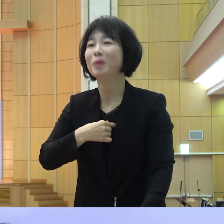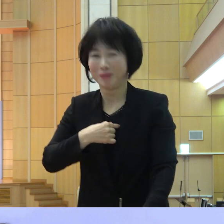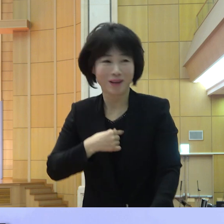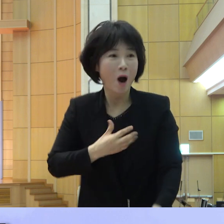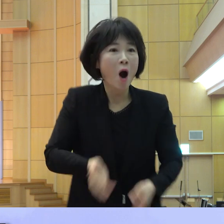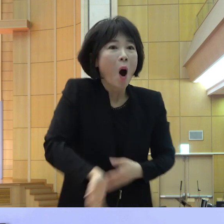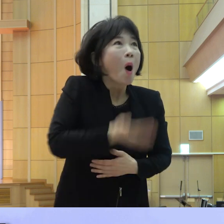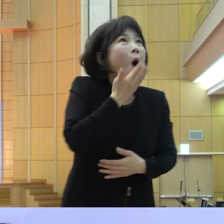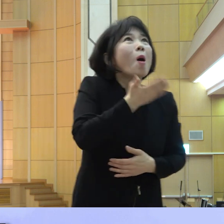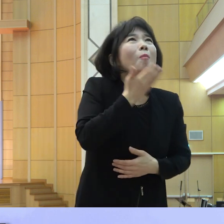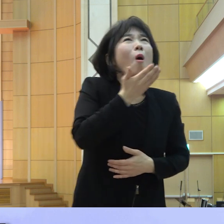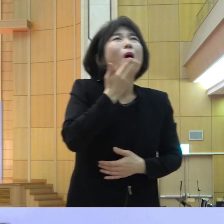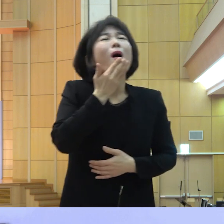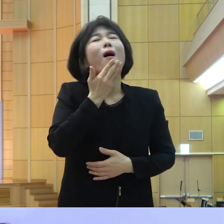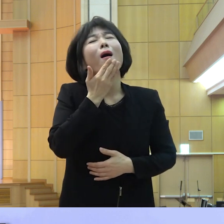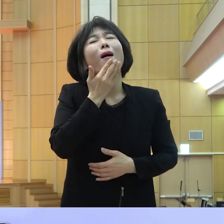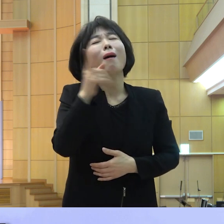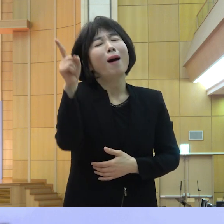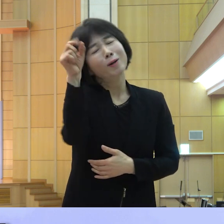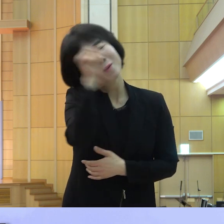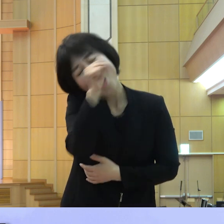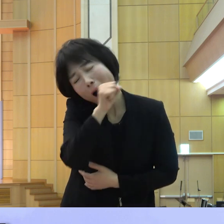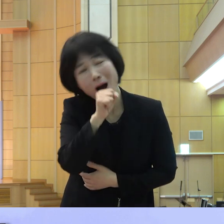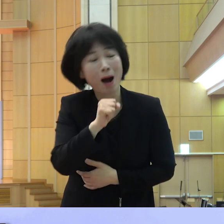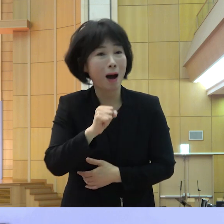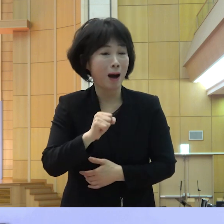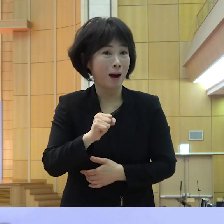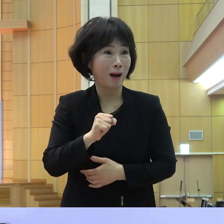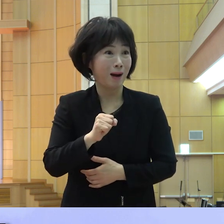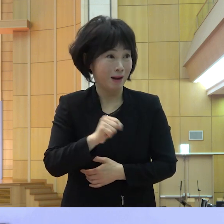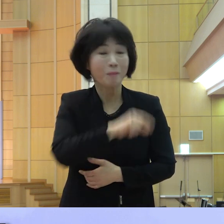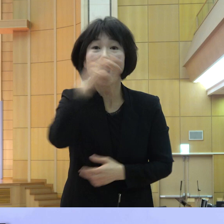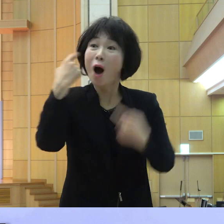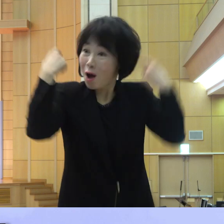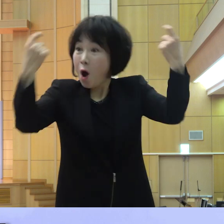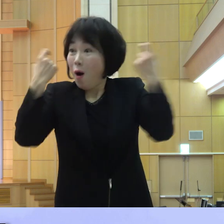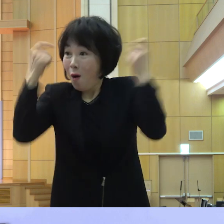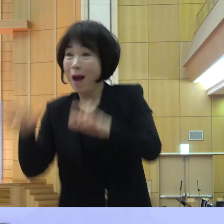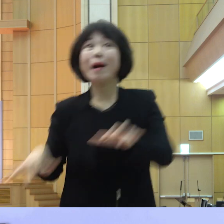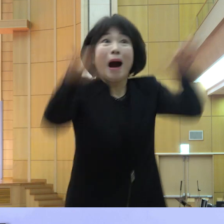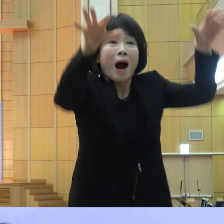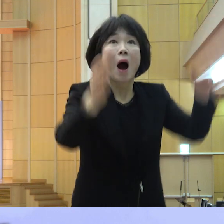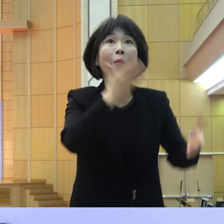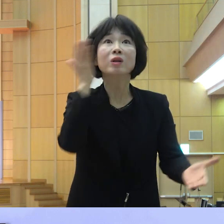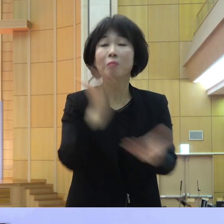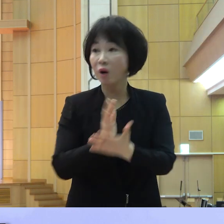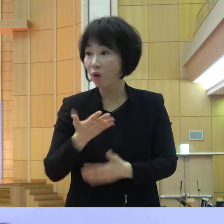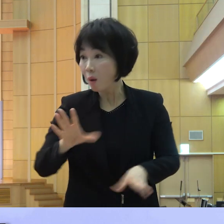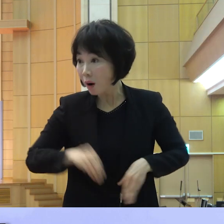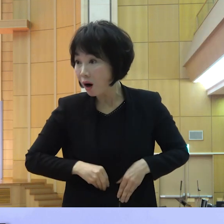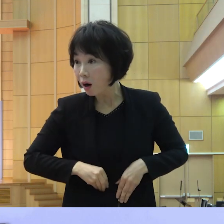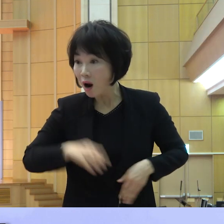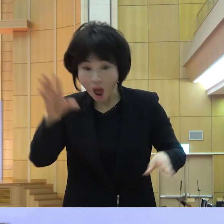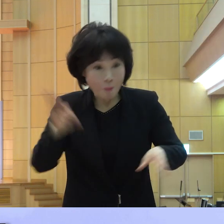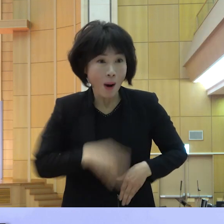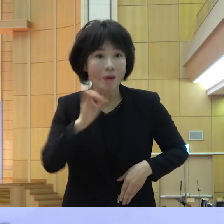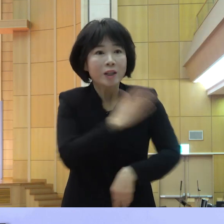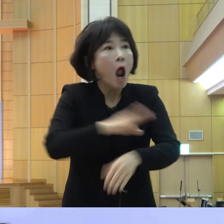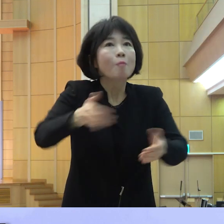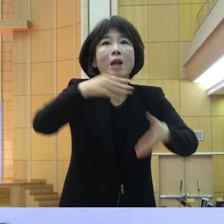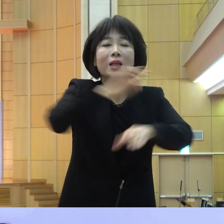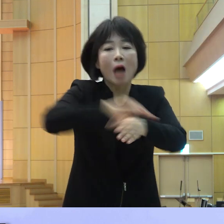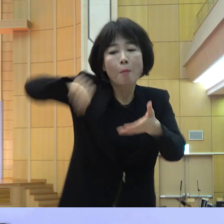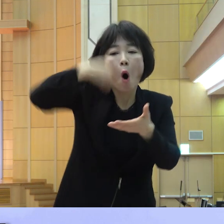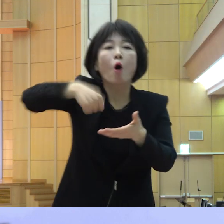식후경, 금강산 구경도 식후경이라는 말도 있고, 수염이 열자라도 먹어야 산다는 말도 있고, 하여튼 먹는 거에